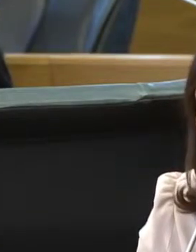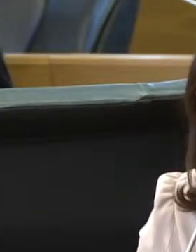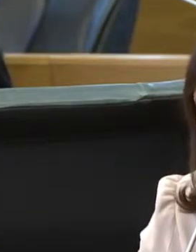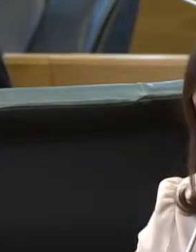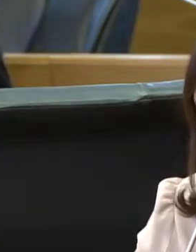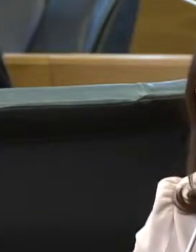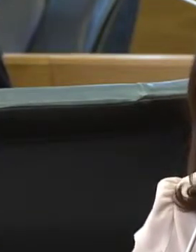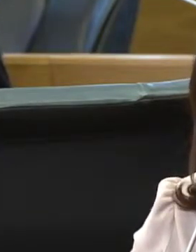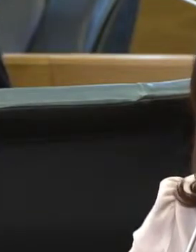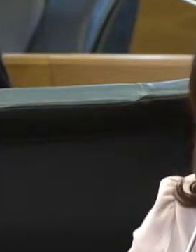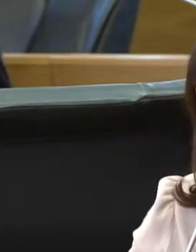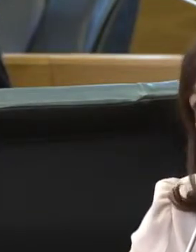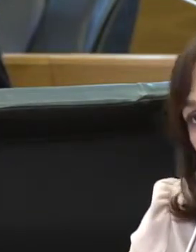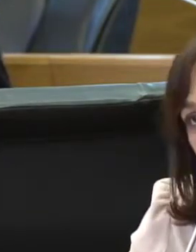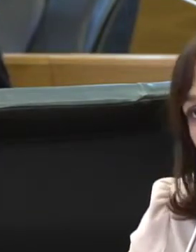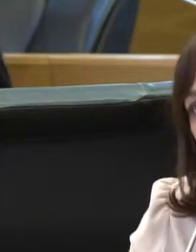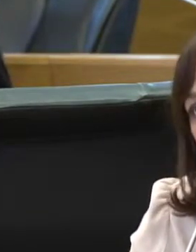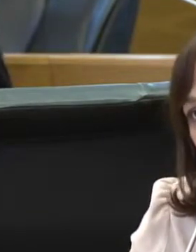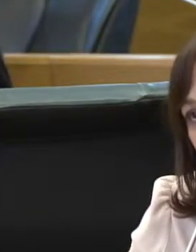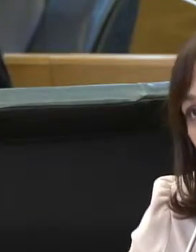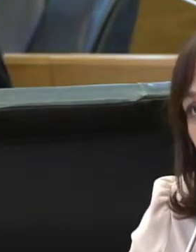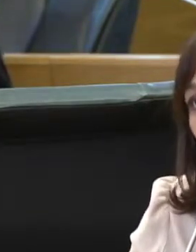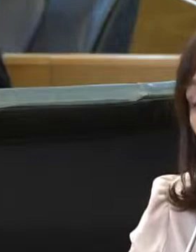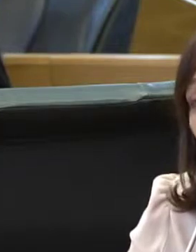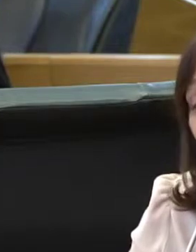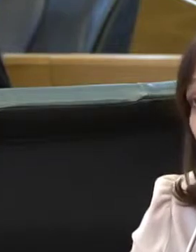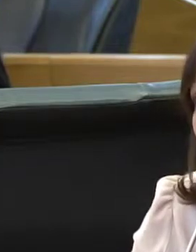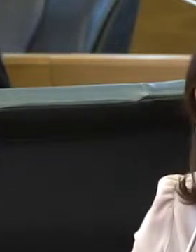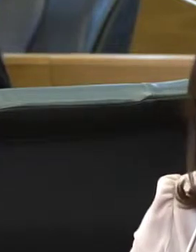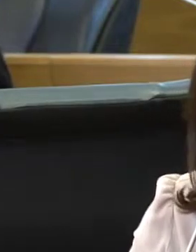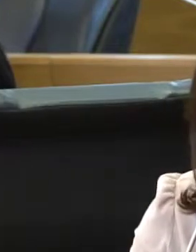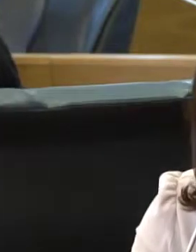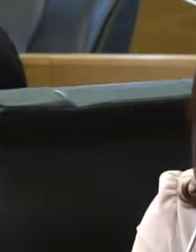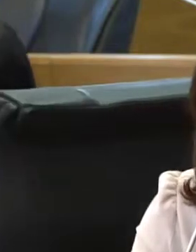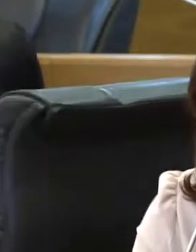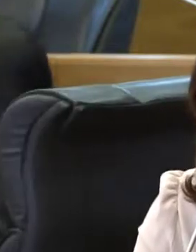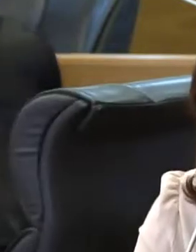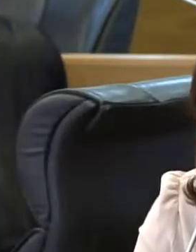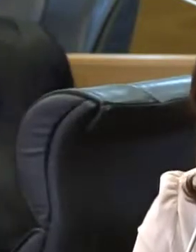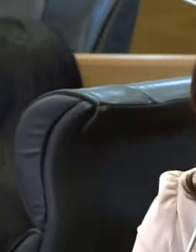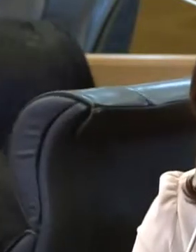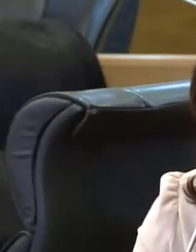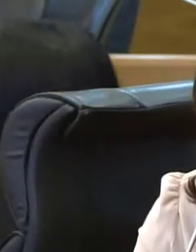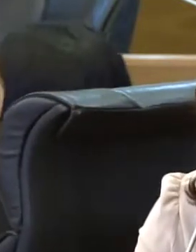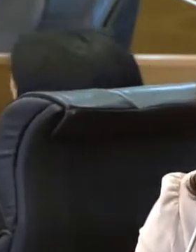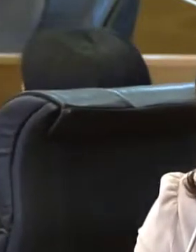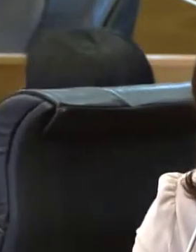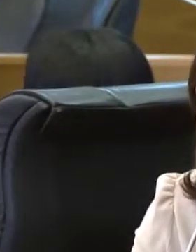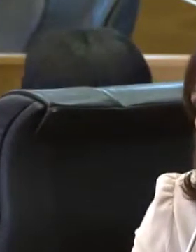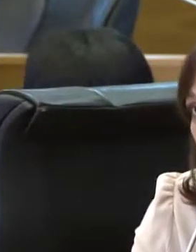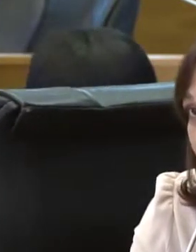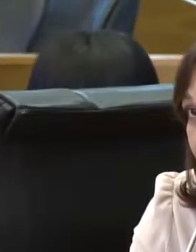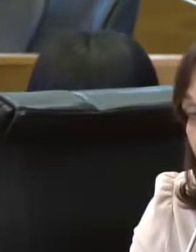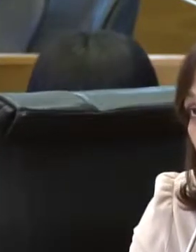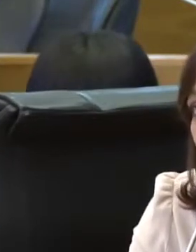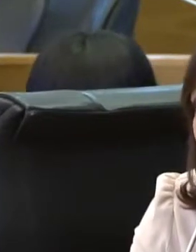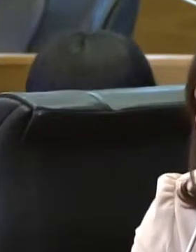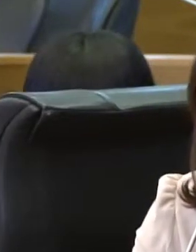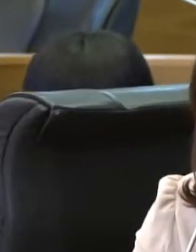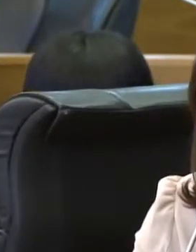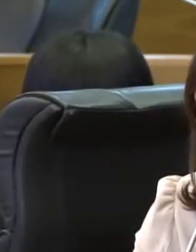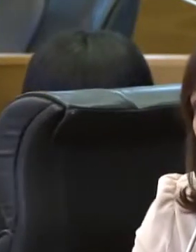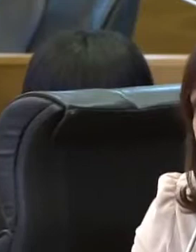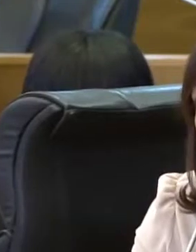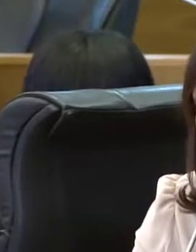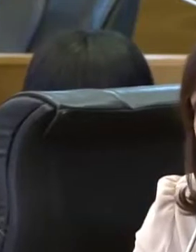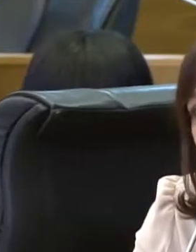que nós precisamos acompanhar esse processo, naturalmente, sem fazer a interferência nas prerrogativas que não são nossas, mas